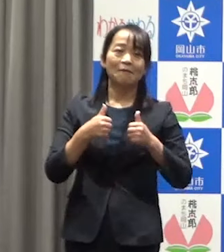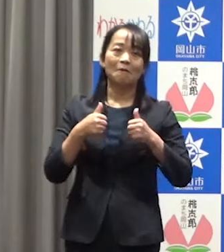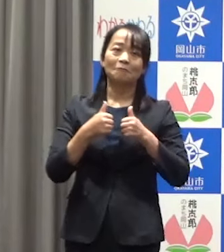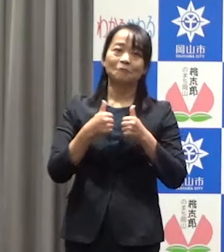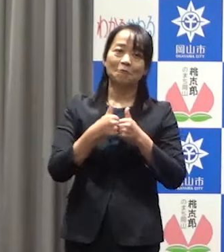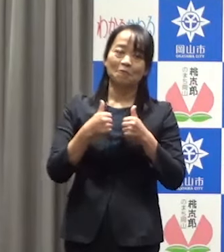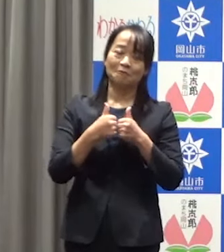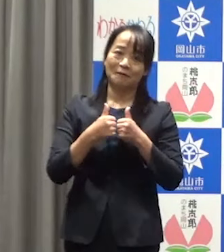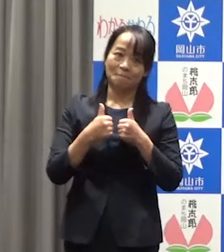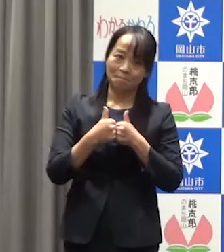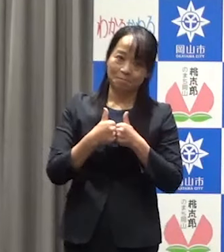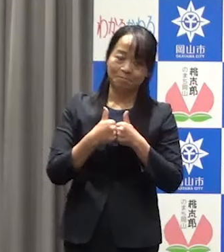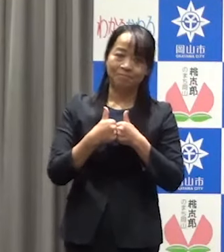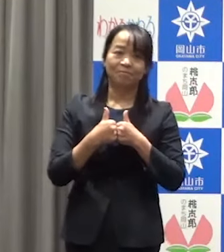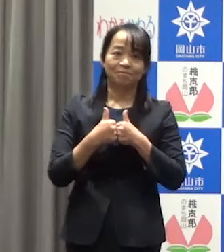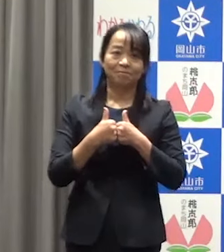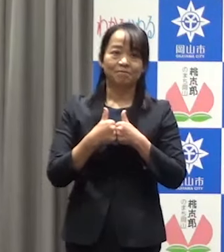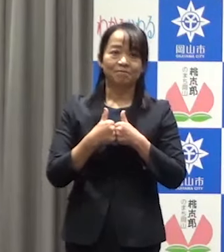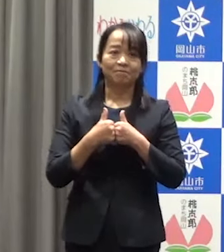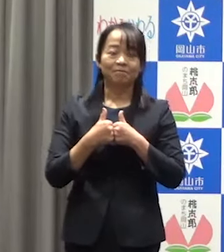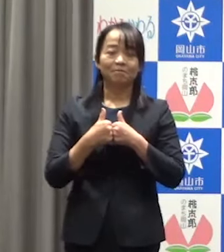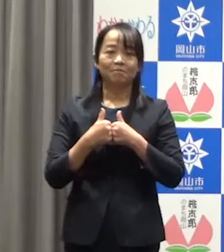ズ